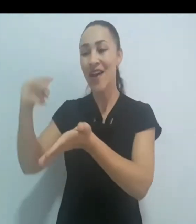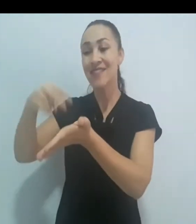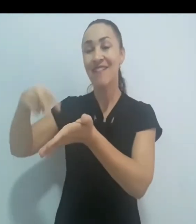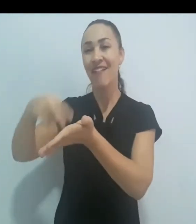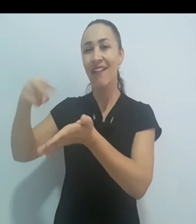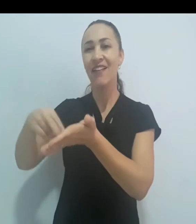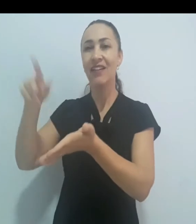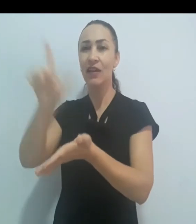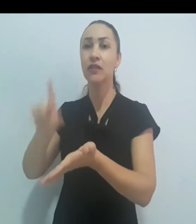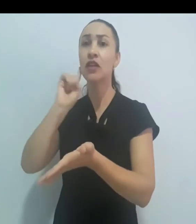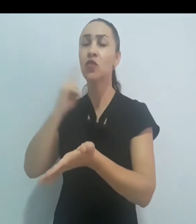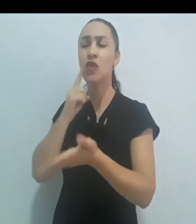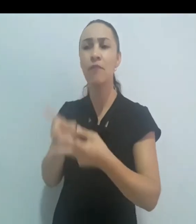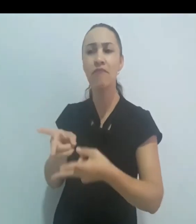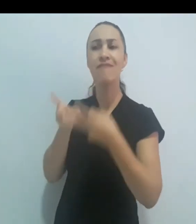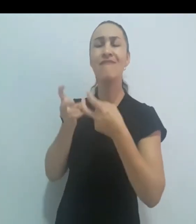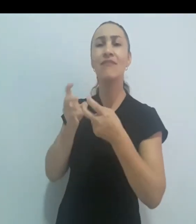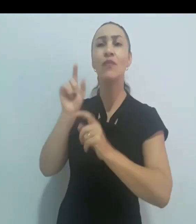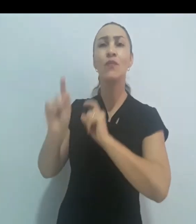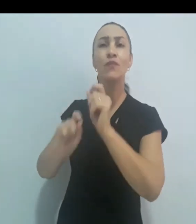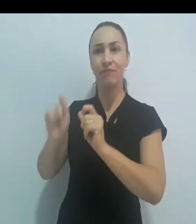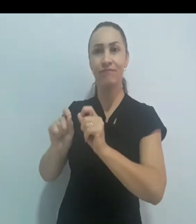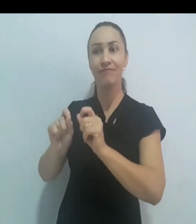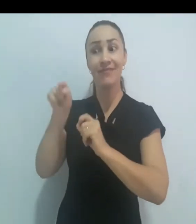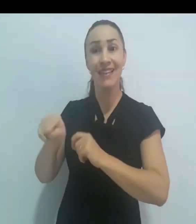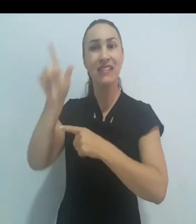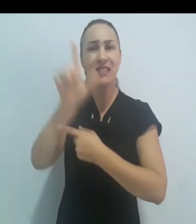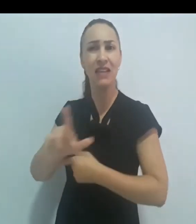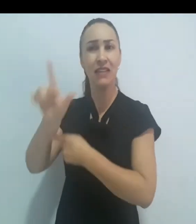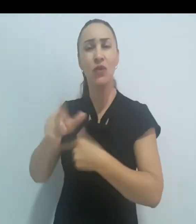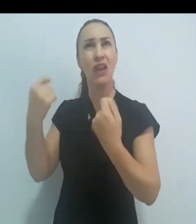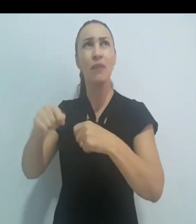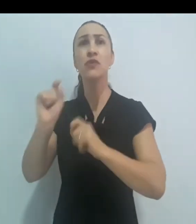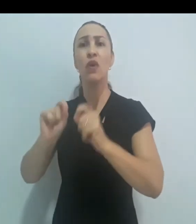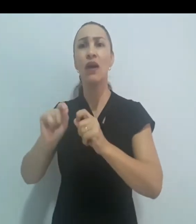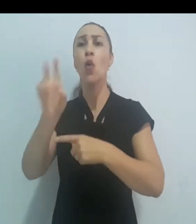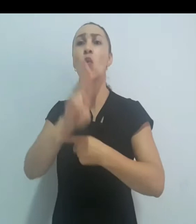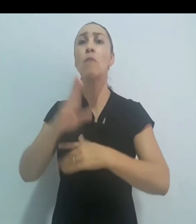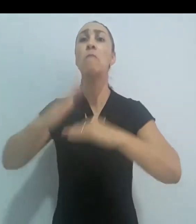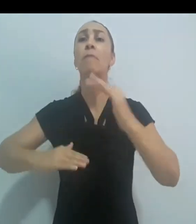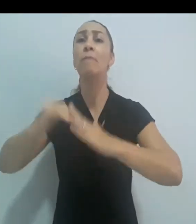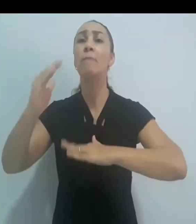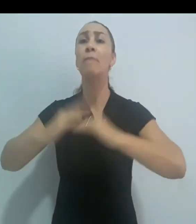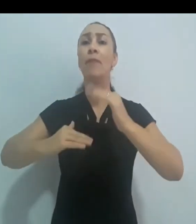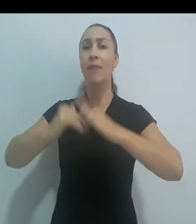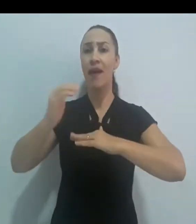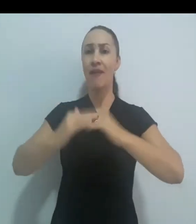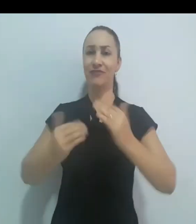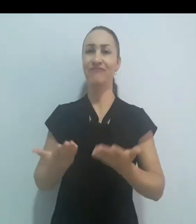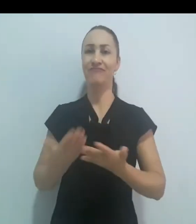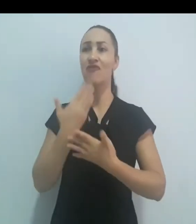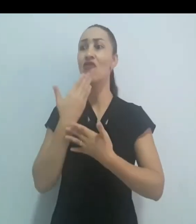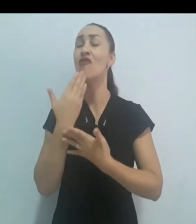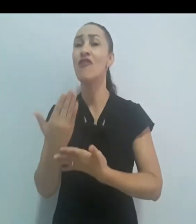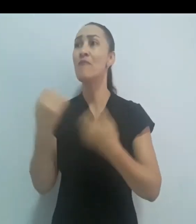surda, a verificar que a literatura ela precisa ter uma utilidade prática, né? Ela